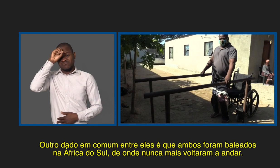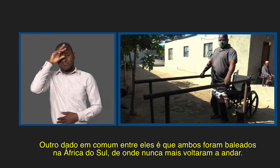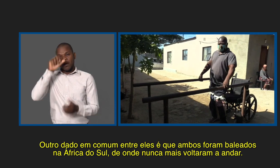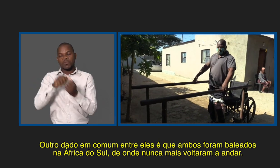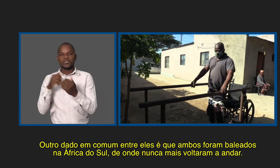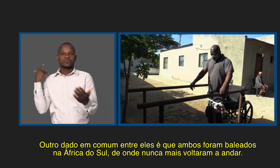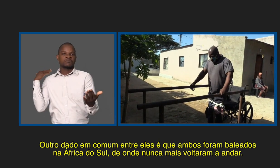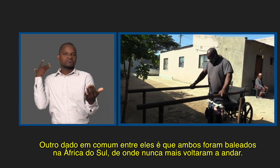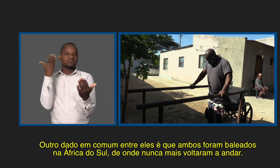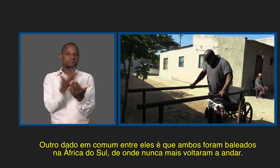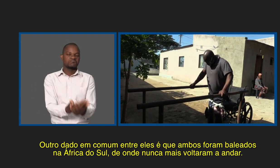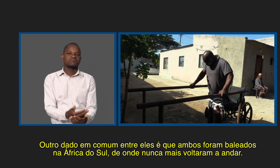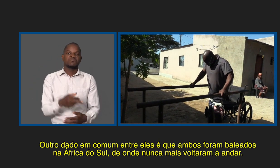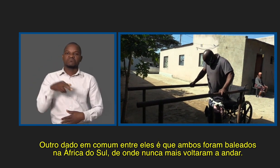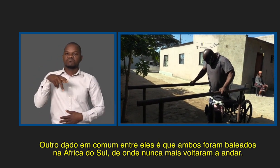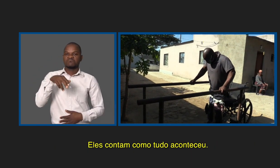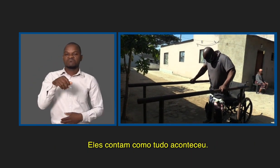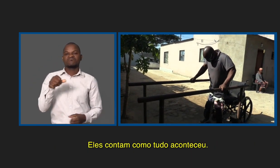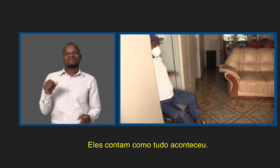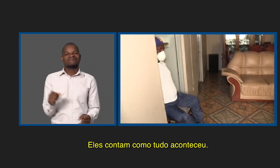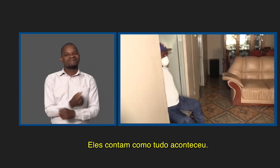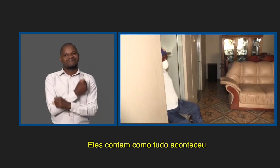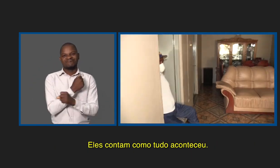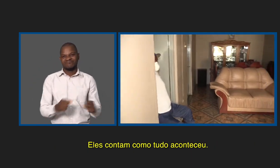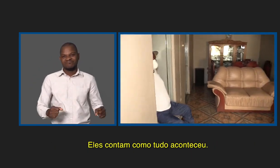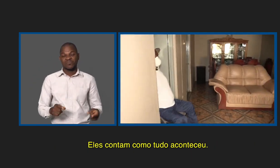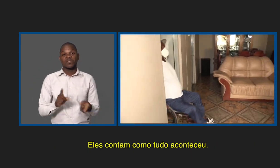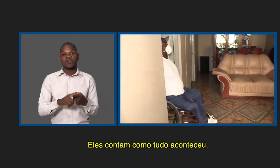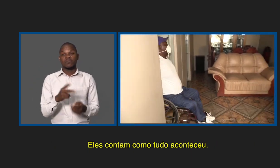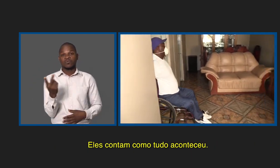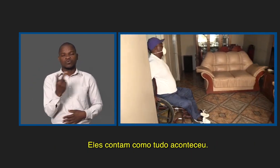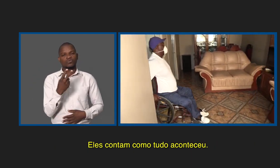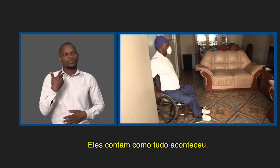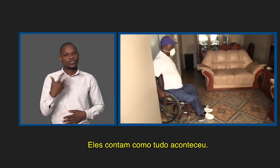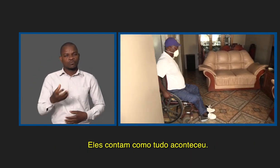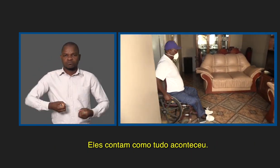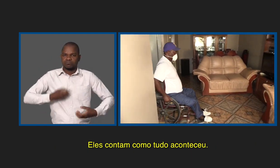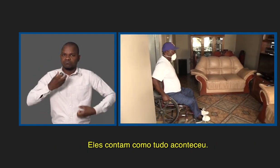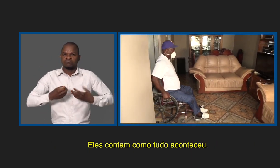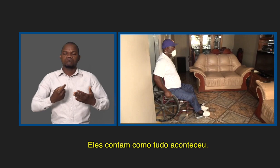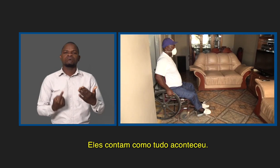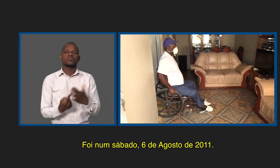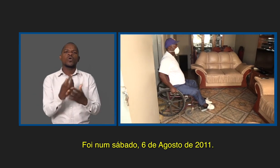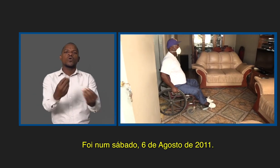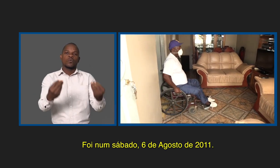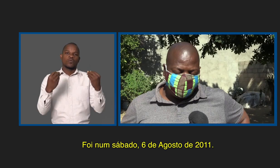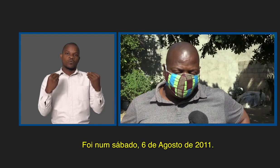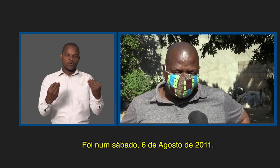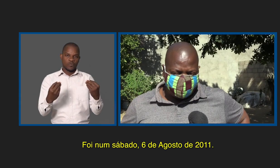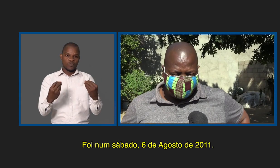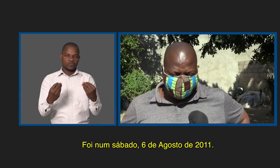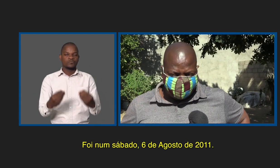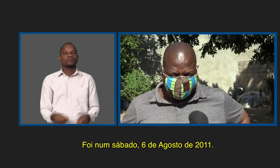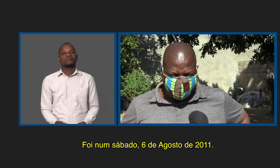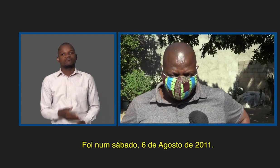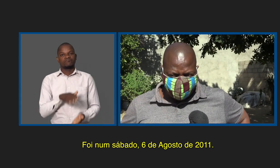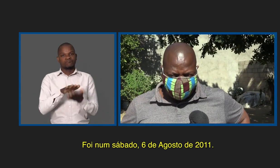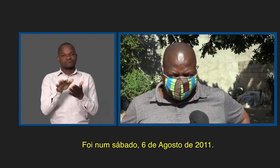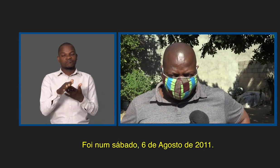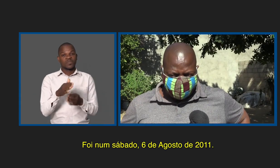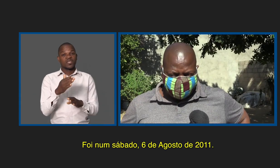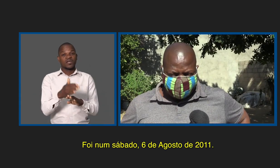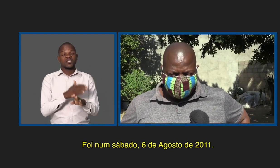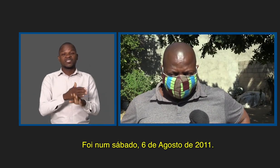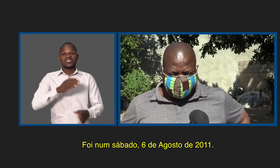nunca mais voltaram a andar. Eles contam como tudo aconteceu. Era num sábado